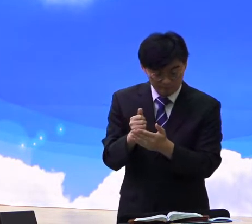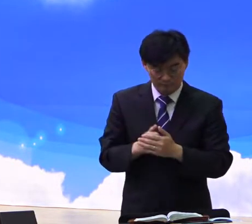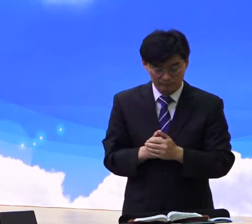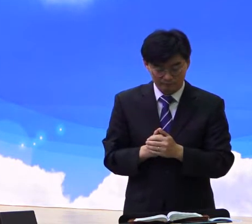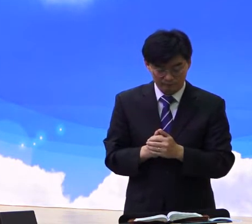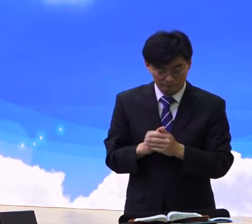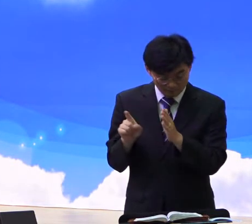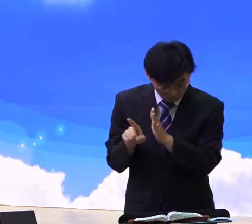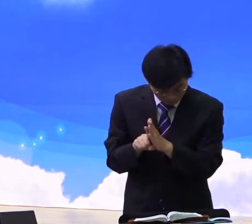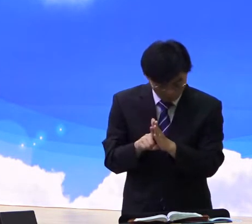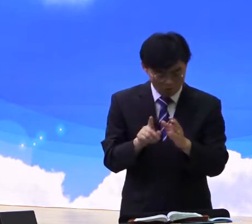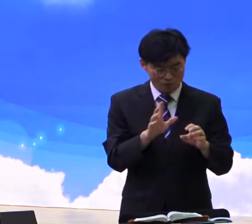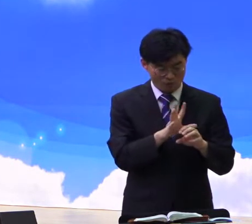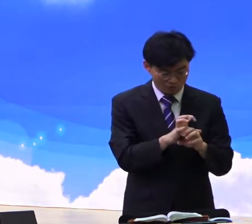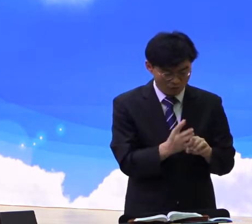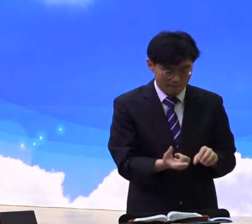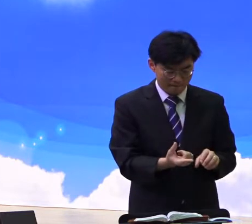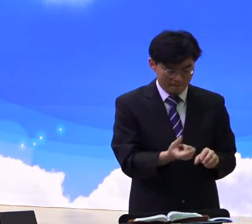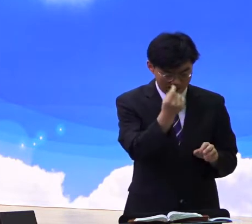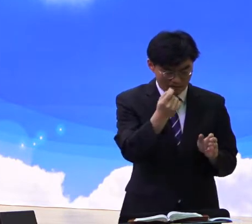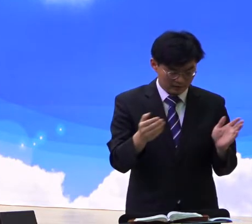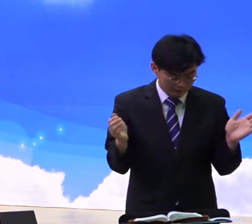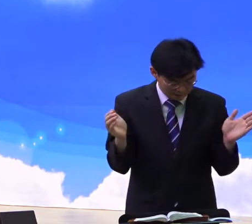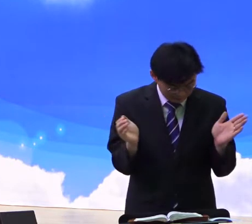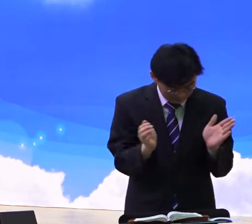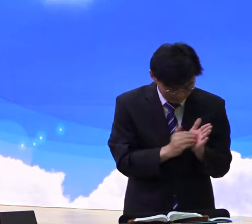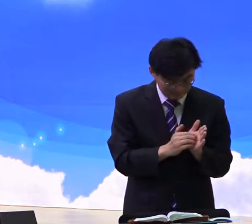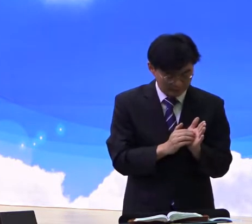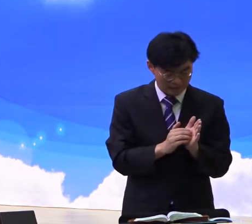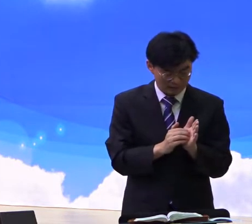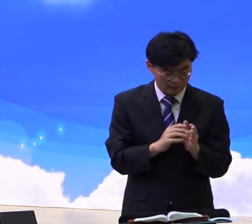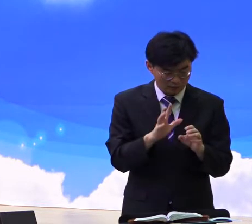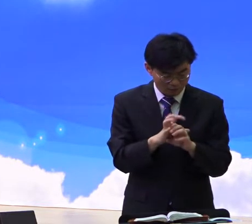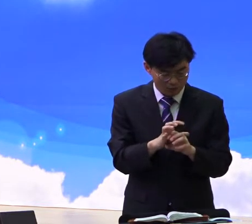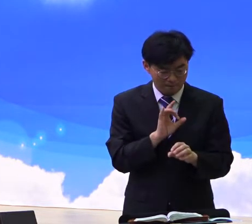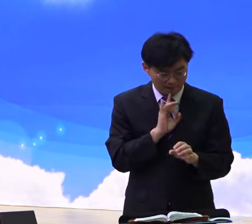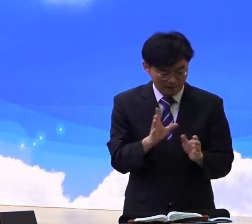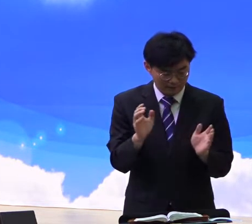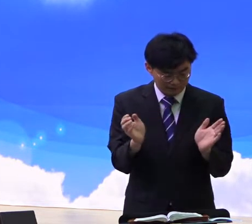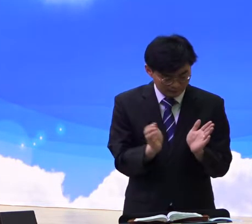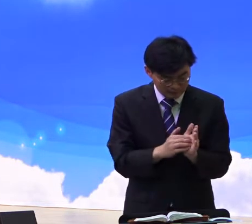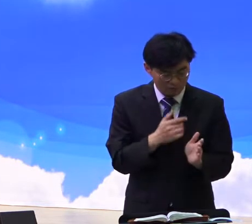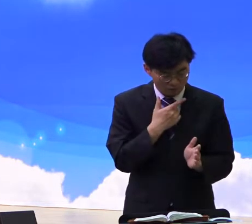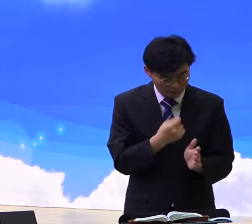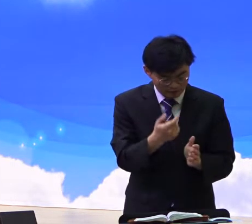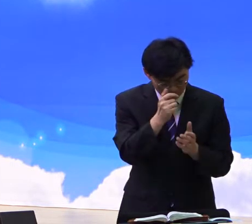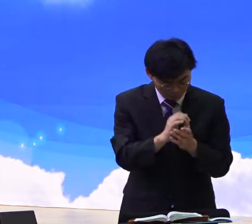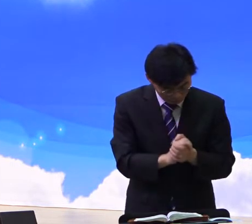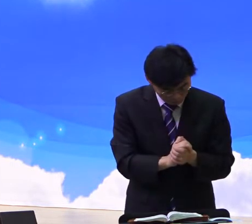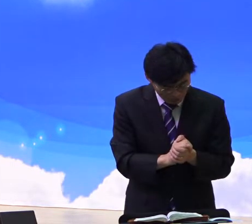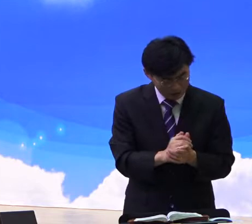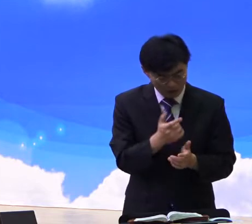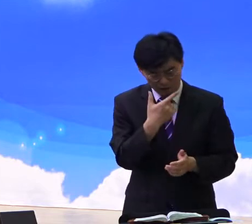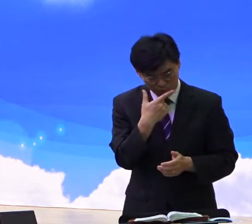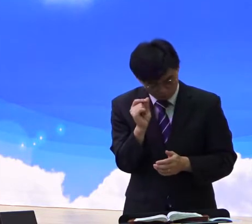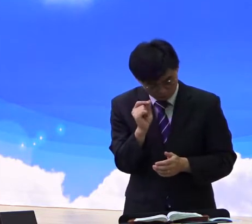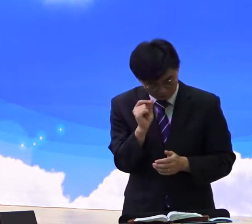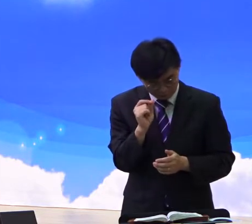삶을 회복해달라는 기도만 했던 우리들의 연약함을 용서하여 주시옵소서. 과학이